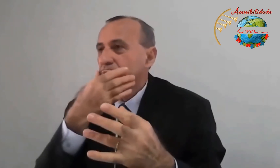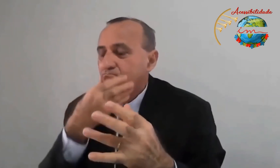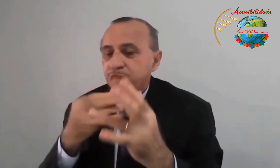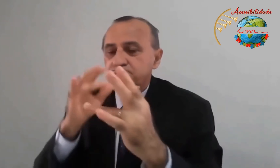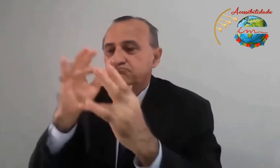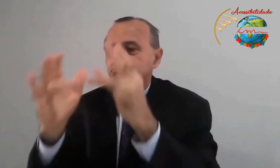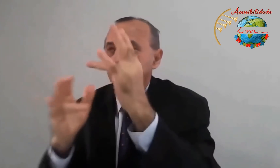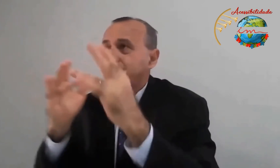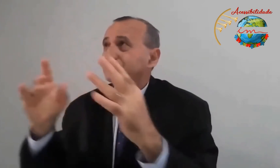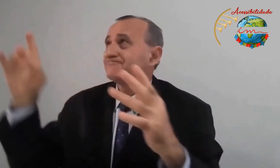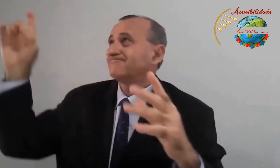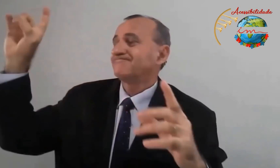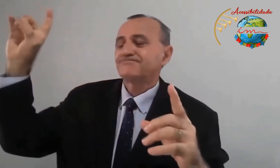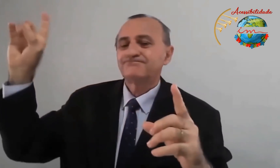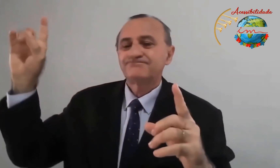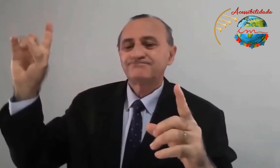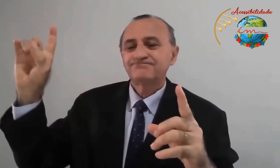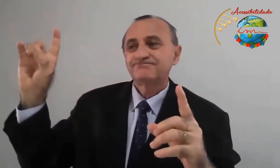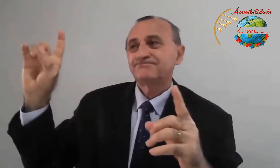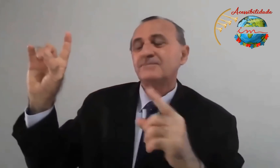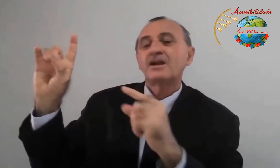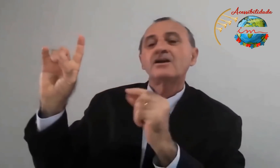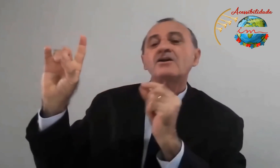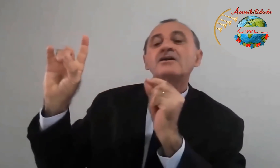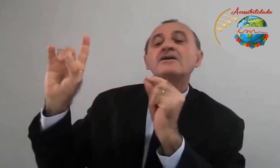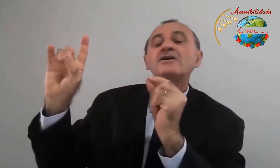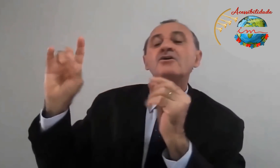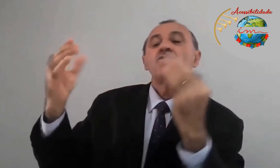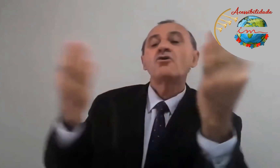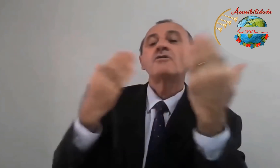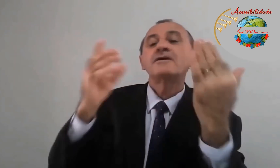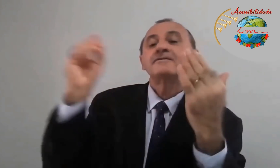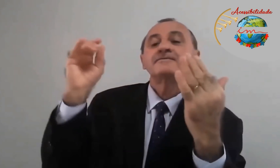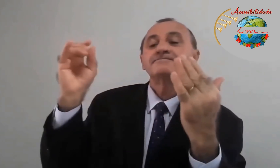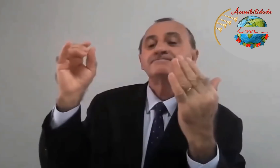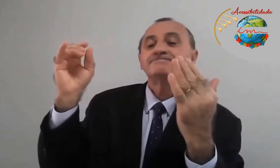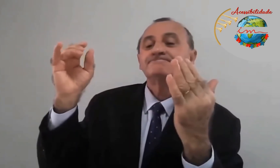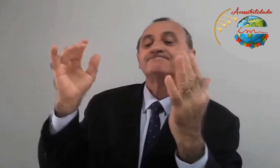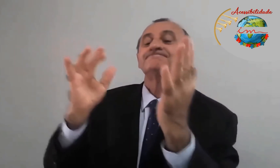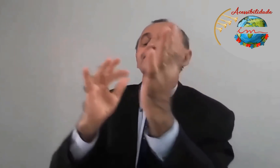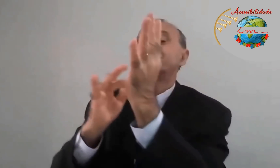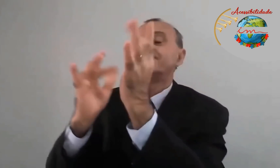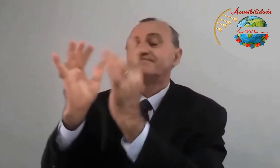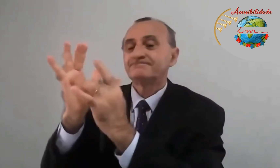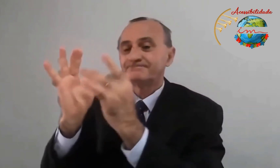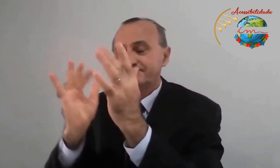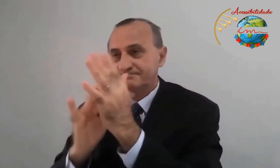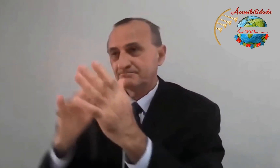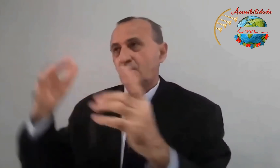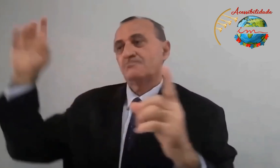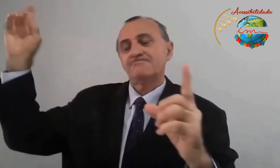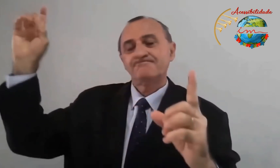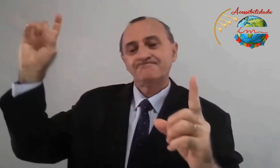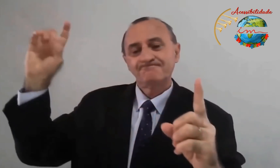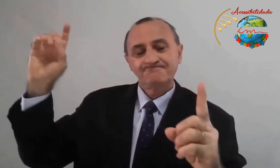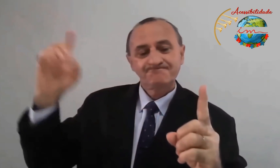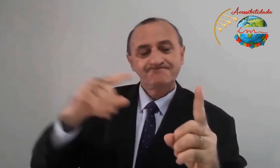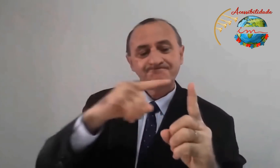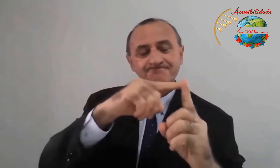Porque o noivo, que é Jesus, ele é comparado a quem? Ao Senhor Jesus. Ele está voltando para